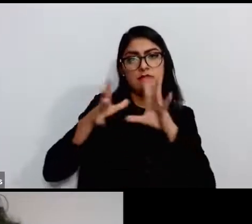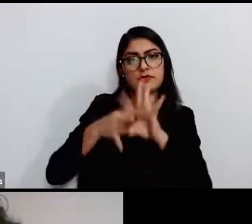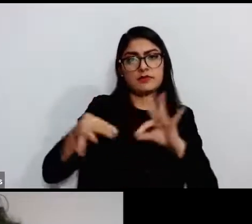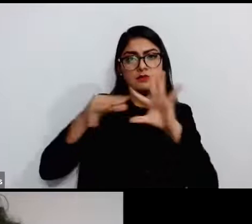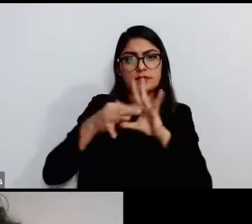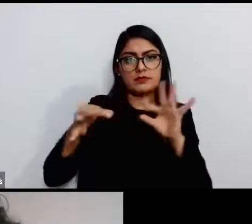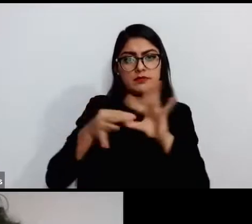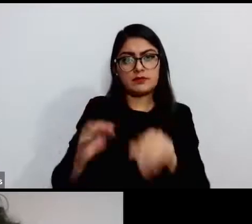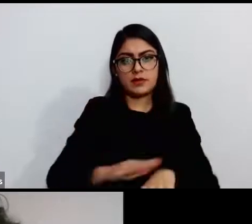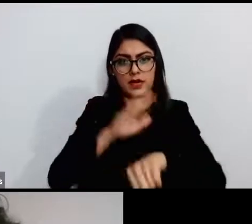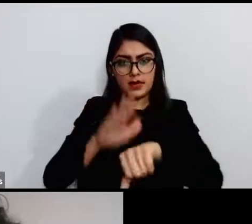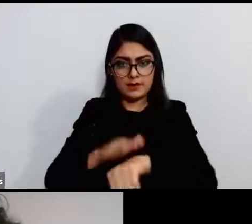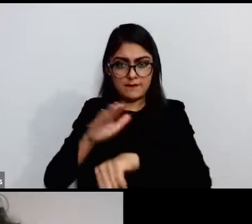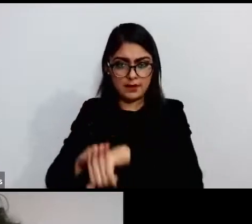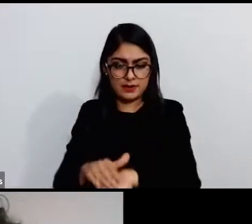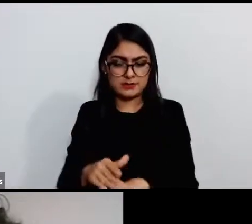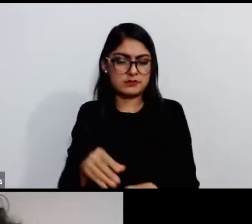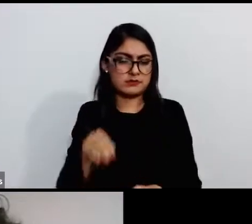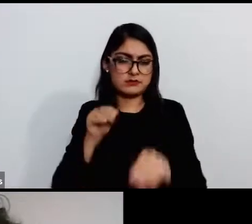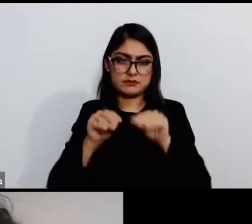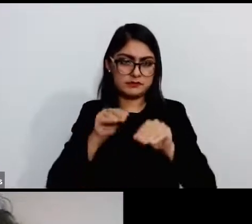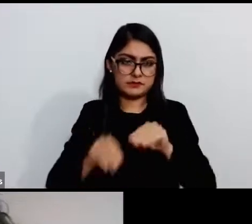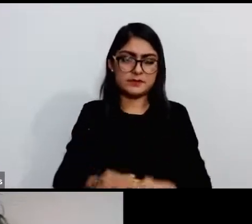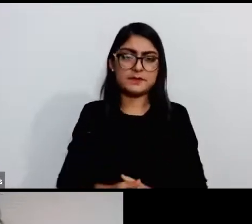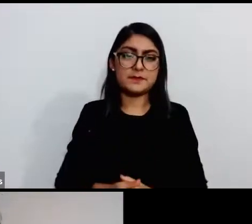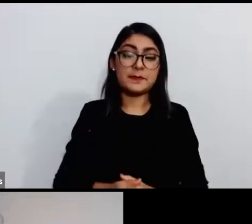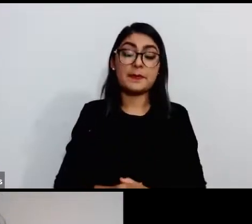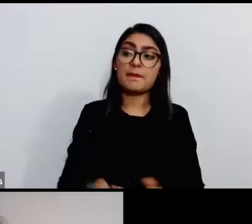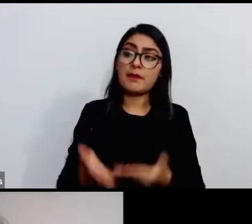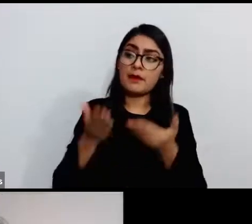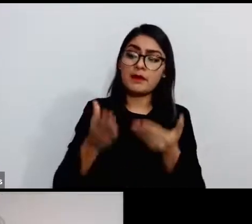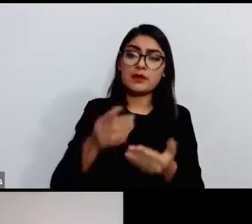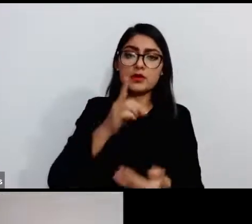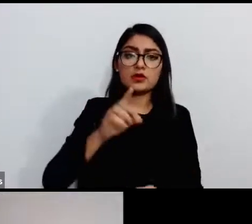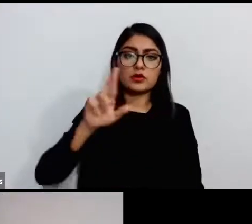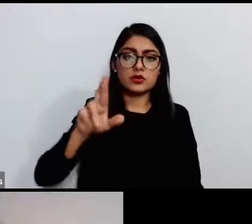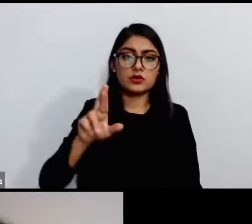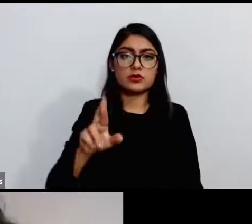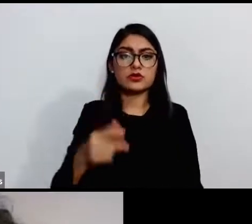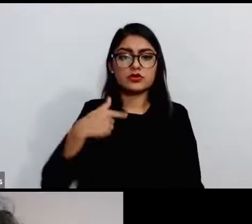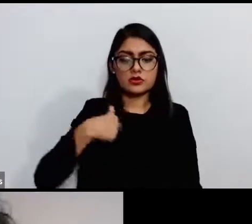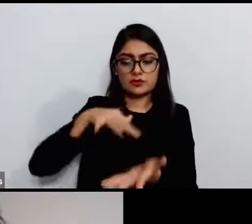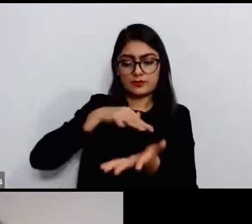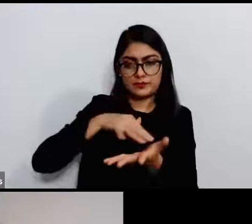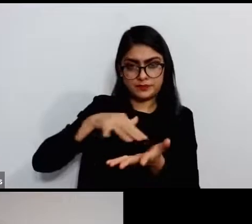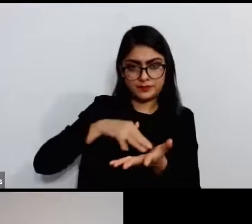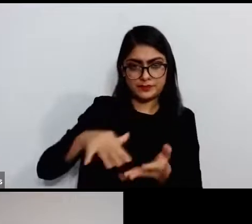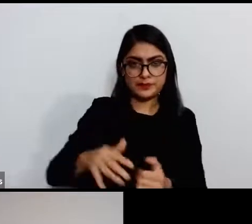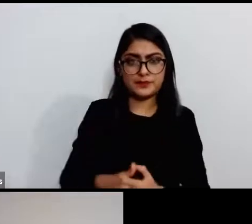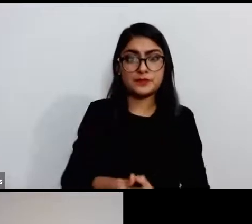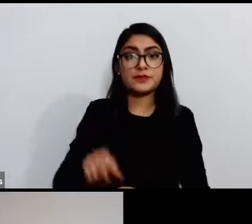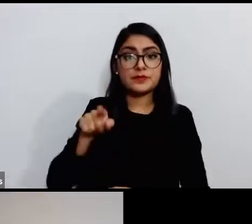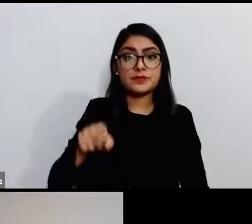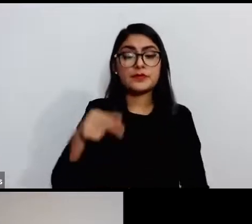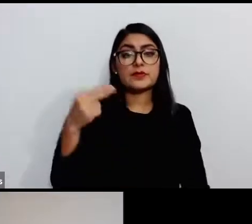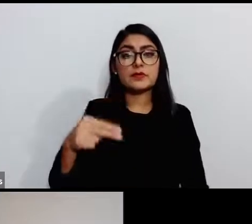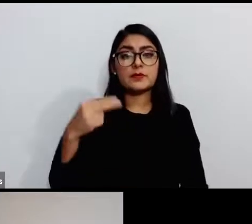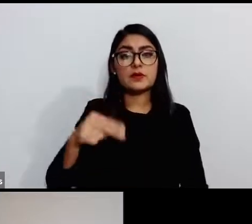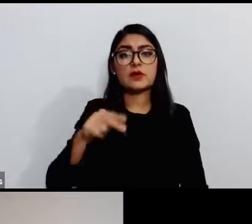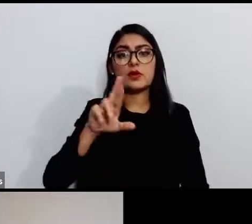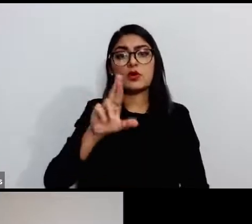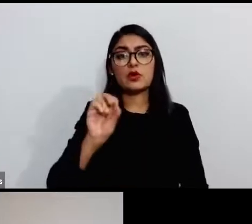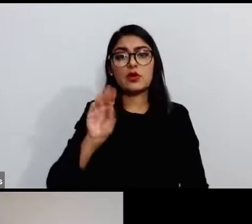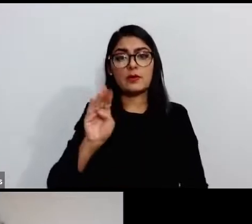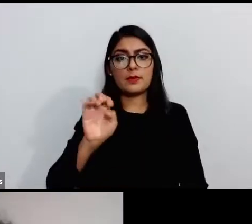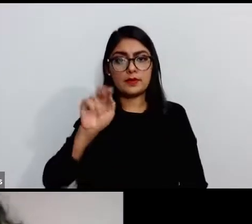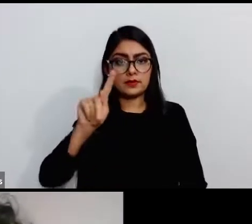permito leer una breve síntesis de la currícula del doctor Niembro. El doctor Roberto Niembro es director